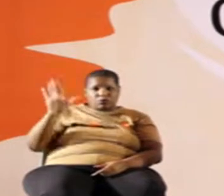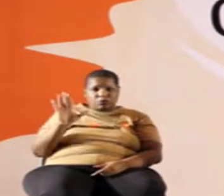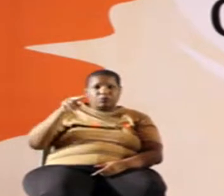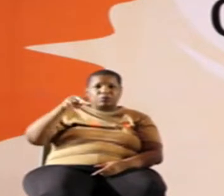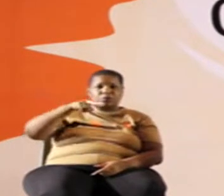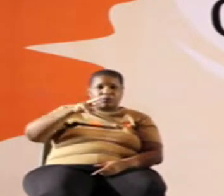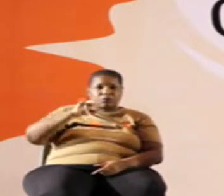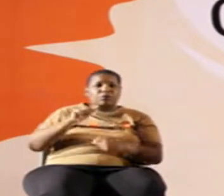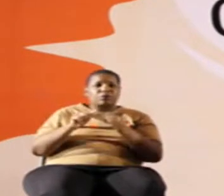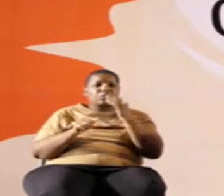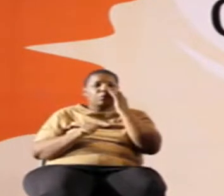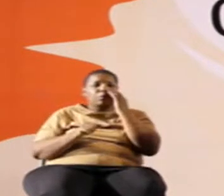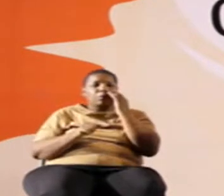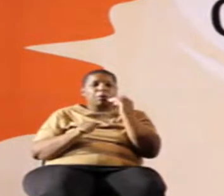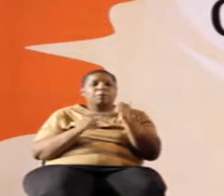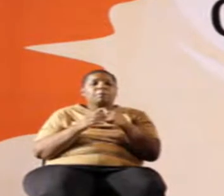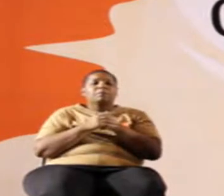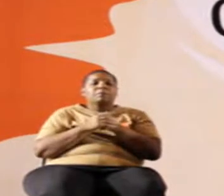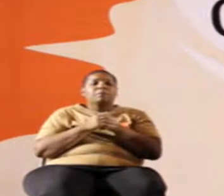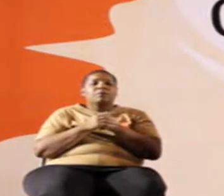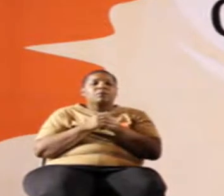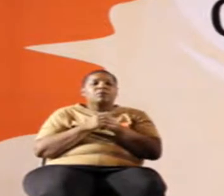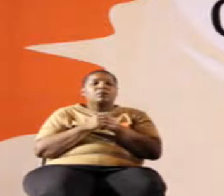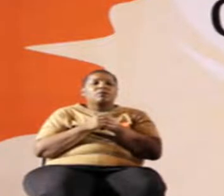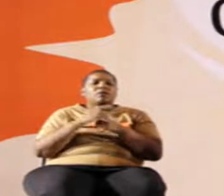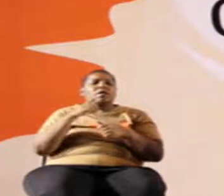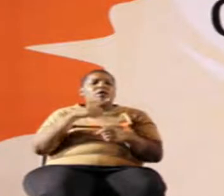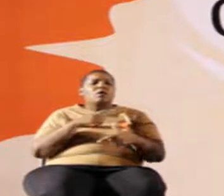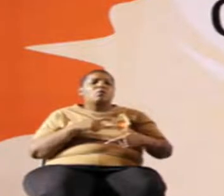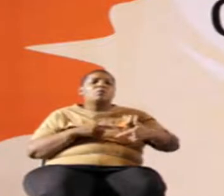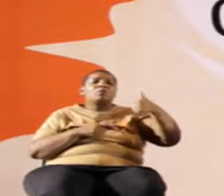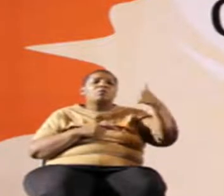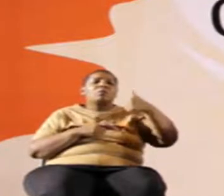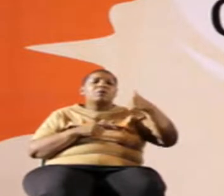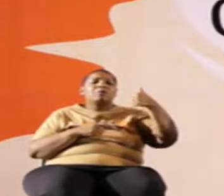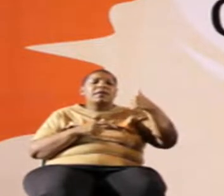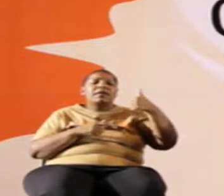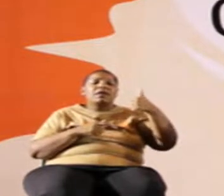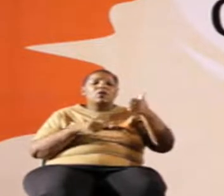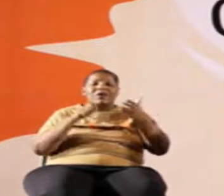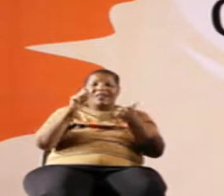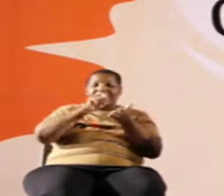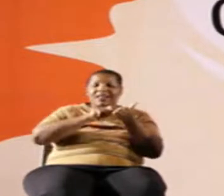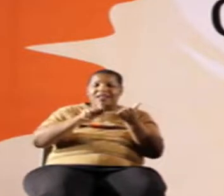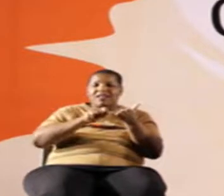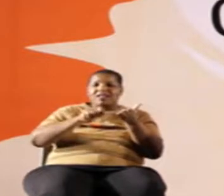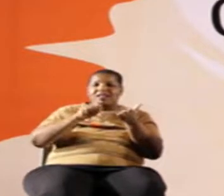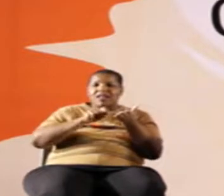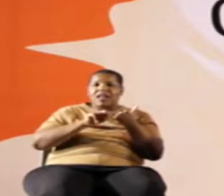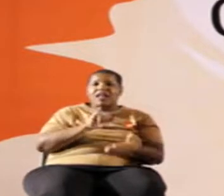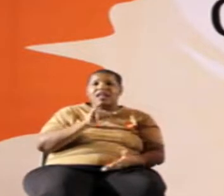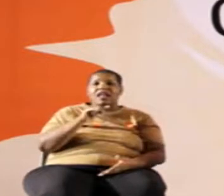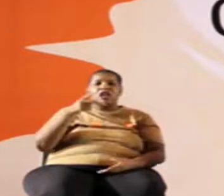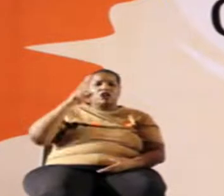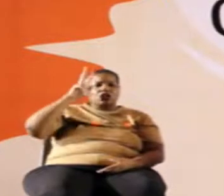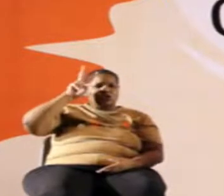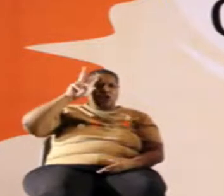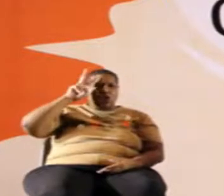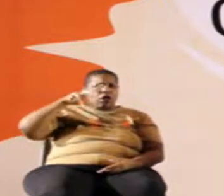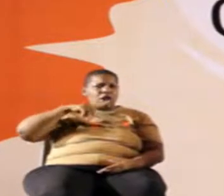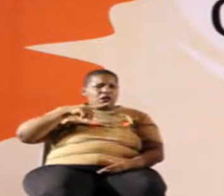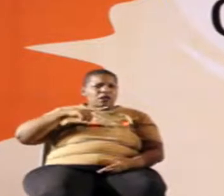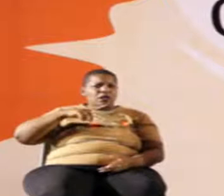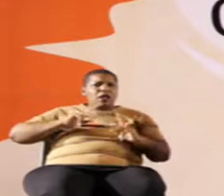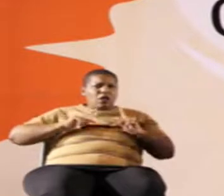E foi o primeiro registro da Iyalode na historiografia da